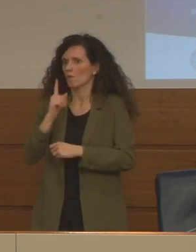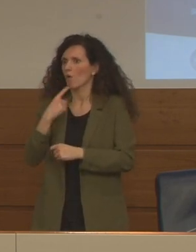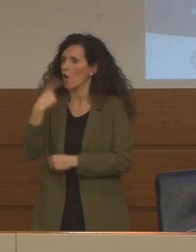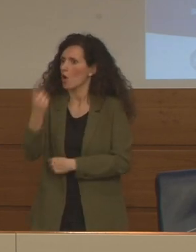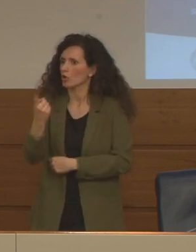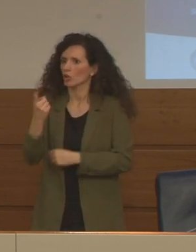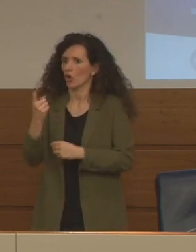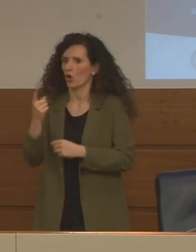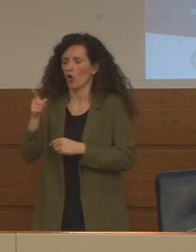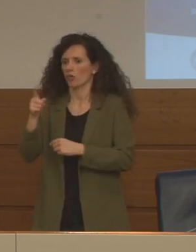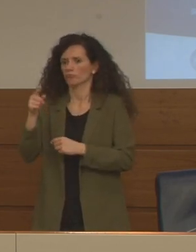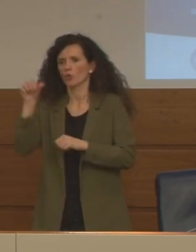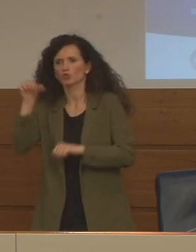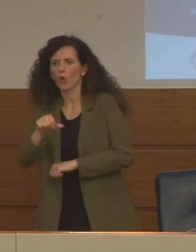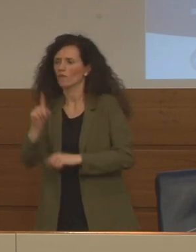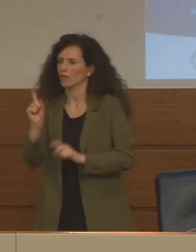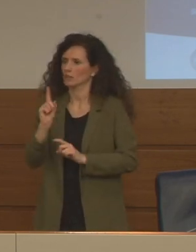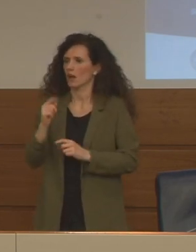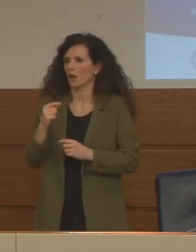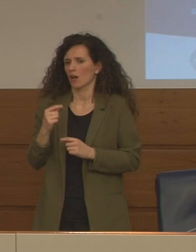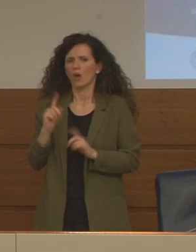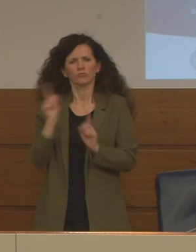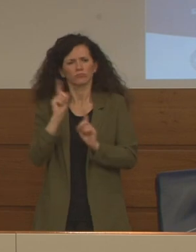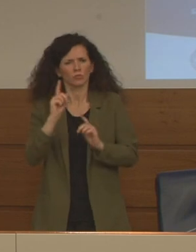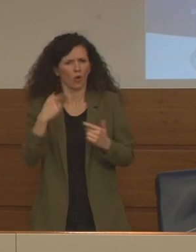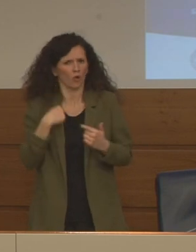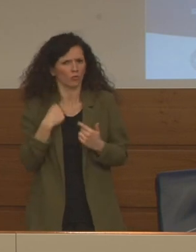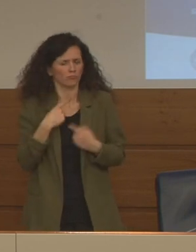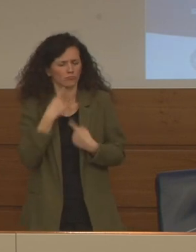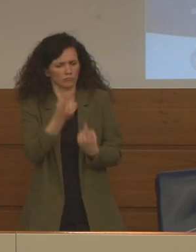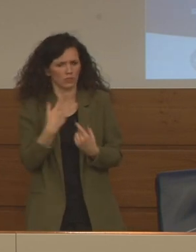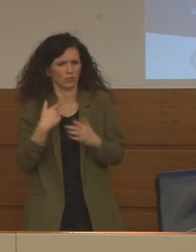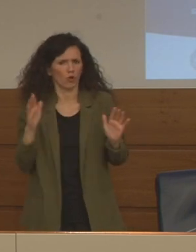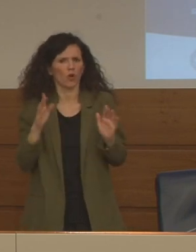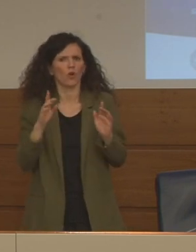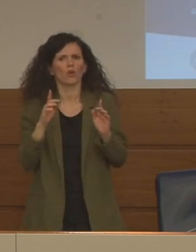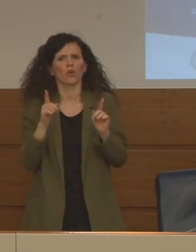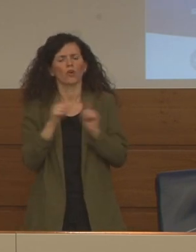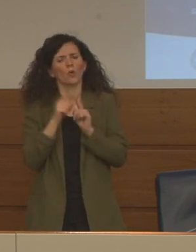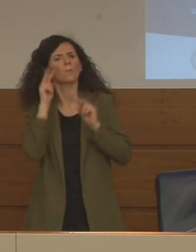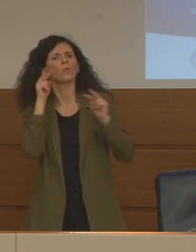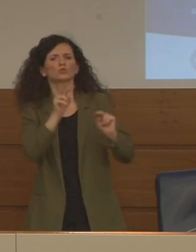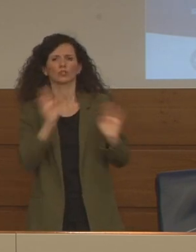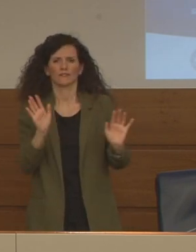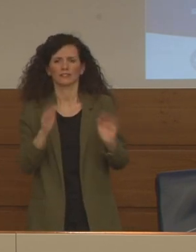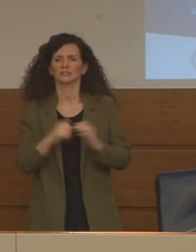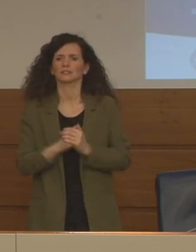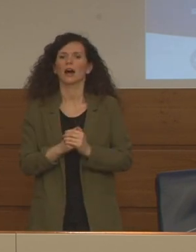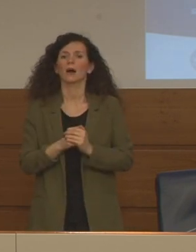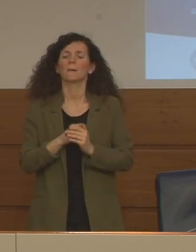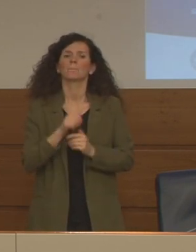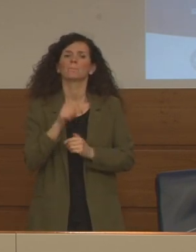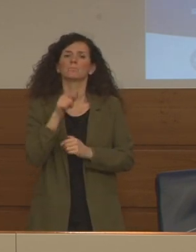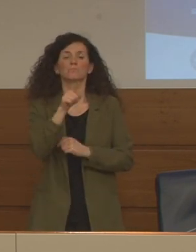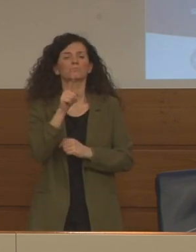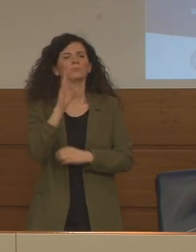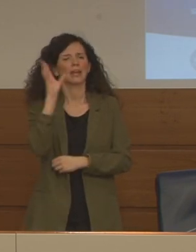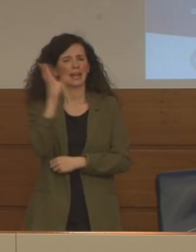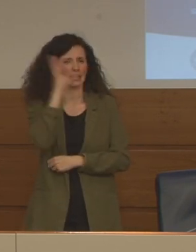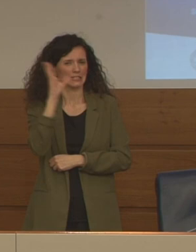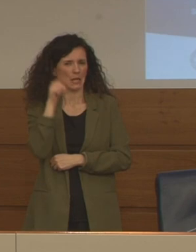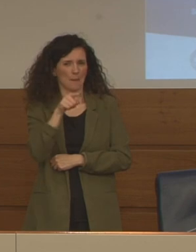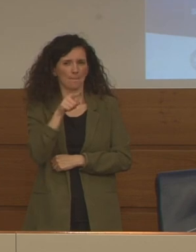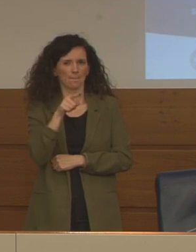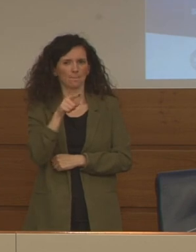sensibilità ecco così è anche detto questo lei ha fatto un esempio